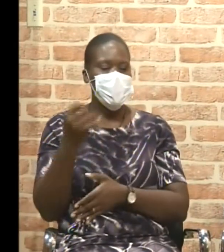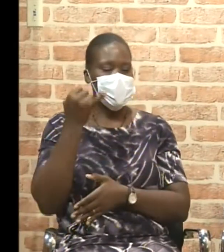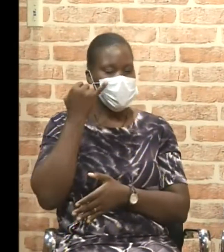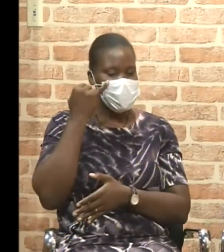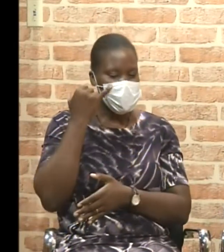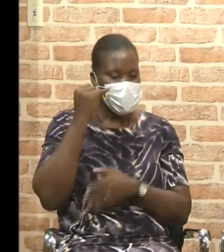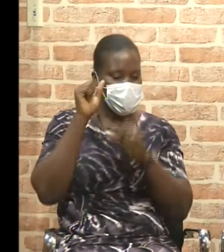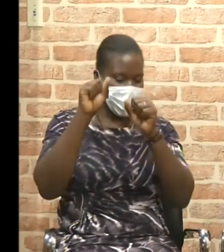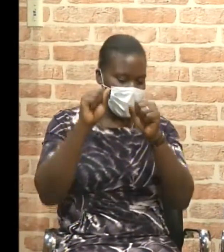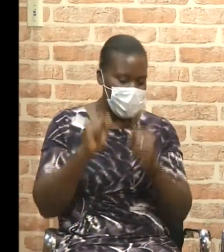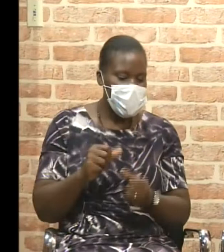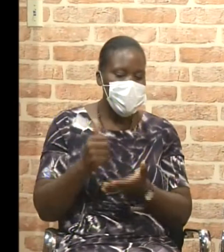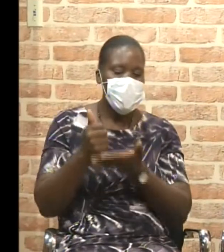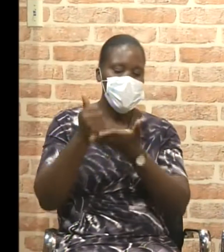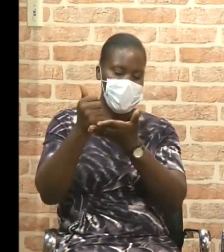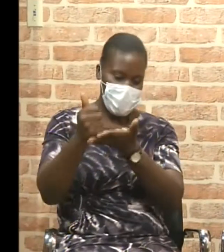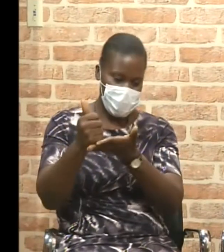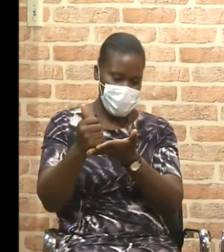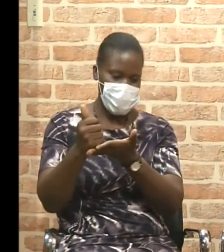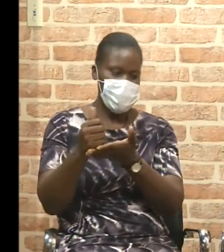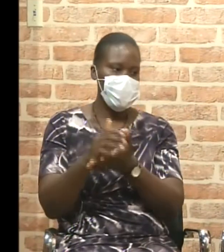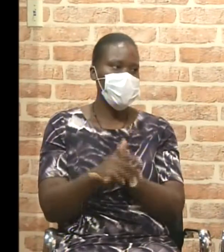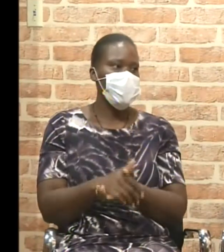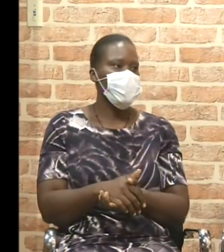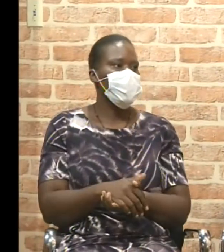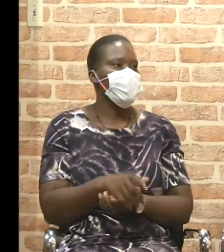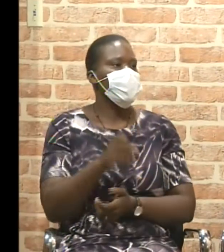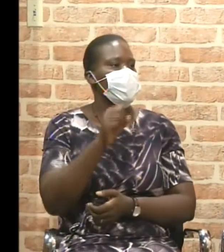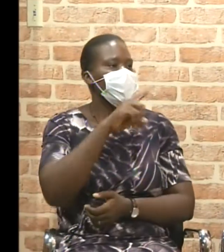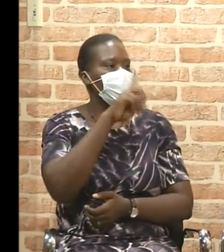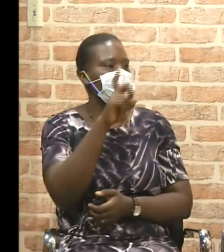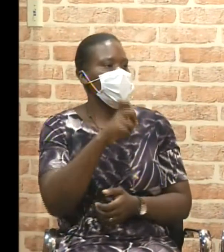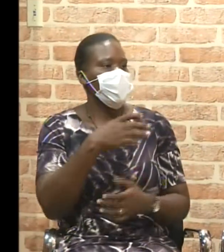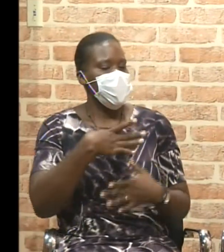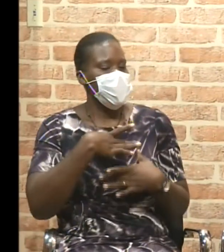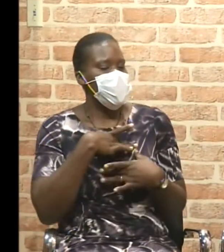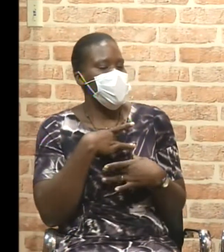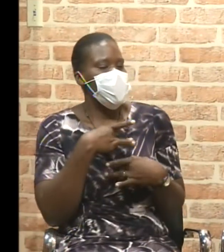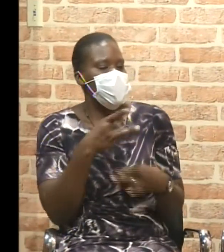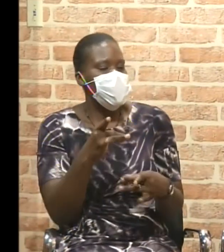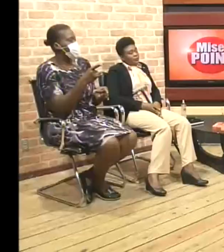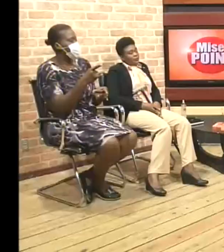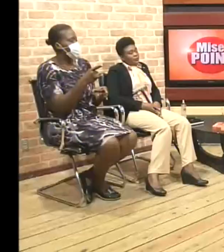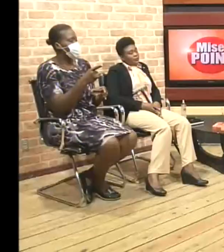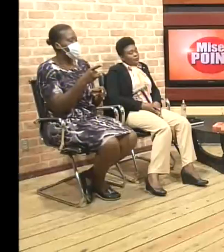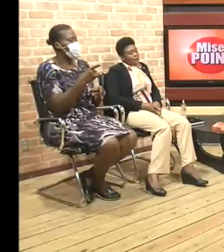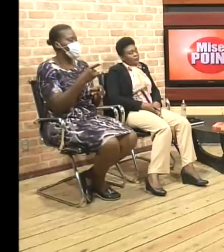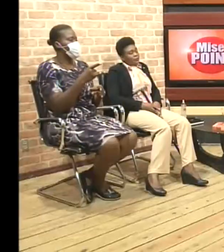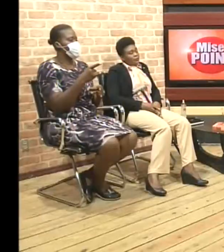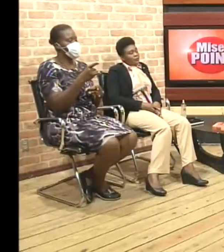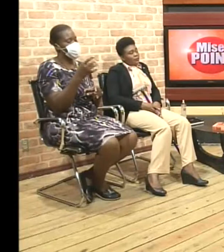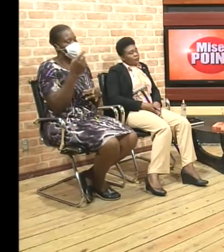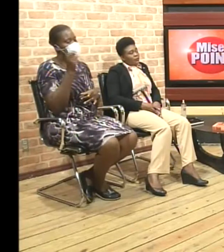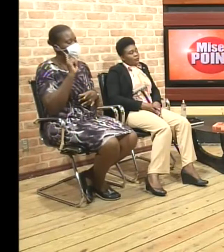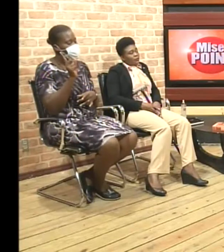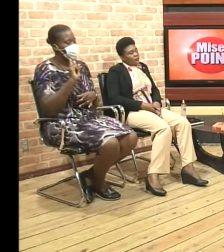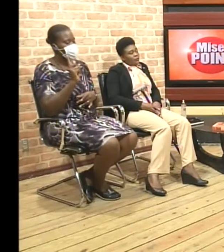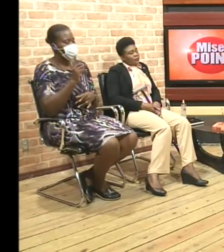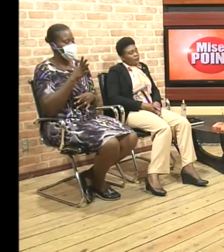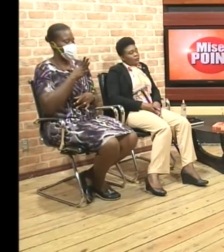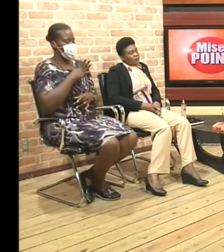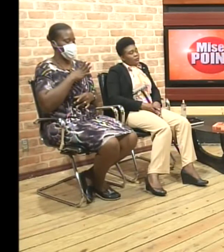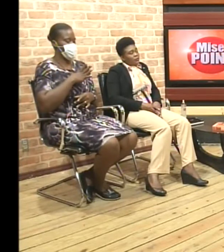de communication que nous avons lui-même utilisé. Est-ce que le parapluie est intéressant pour nous avoir un canal qui est clairement défini, si nous avons